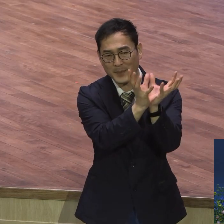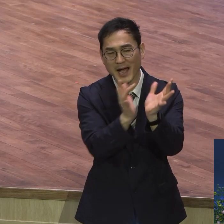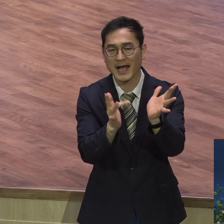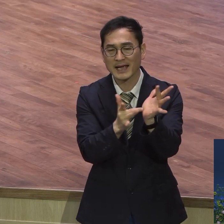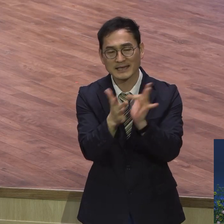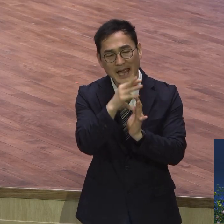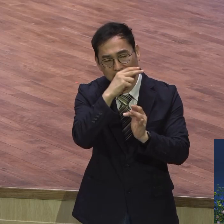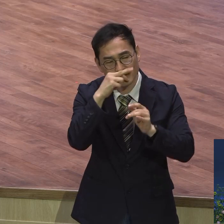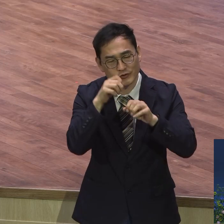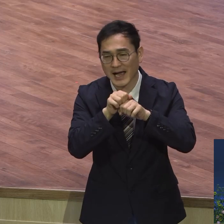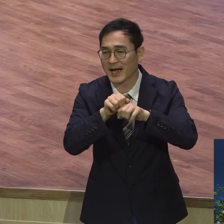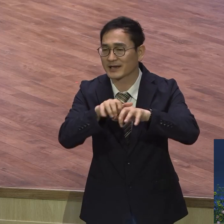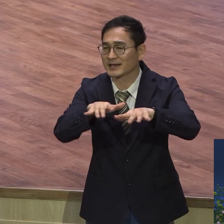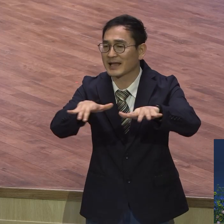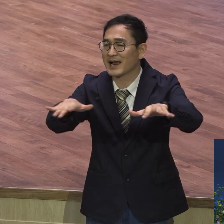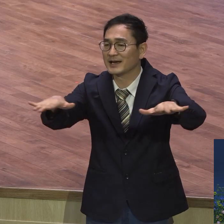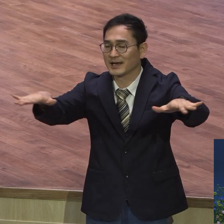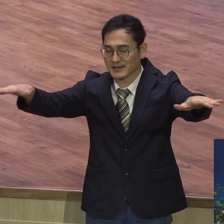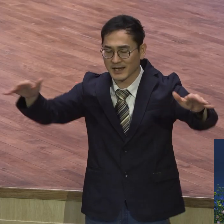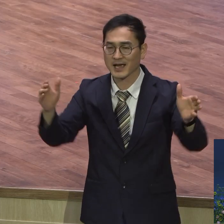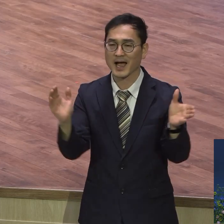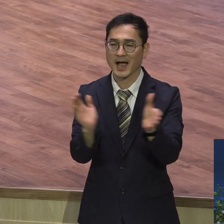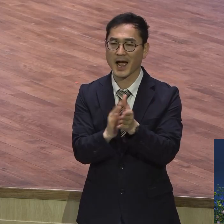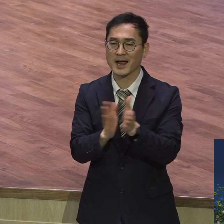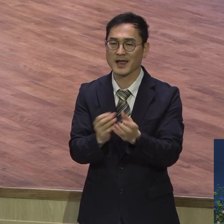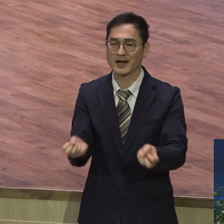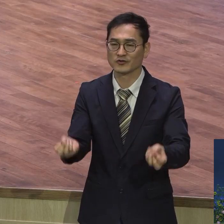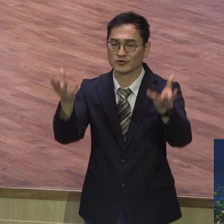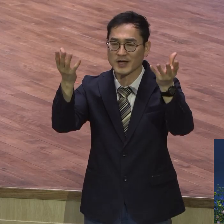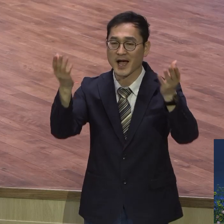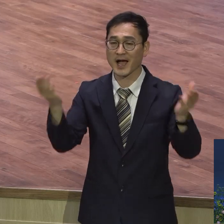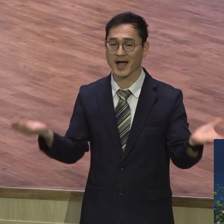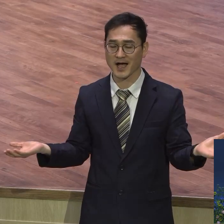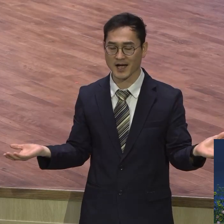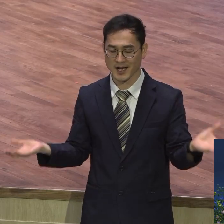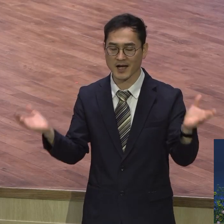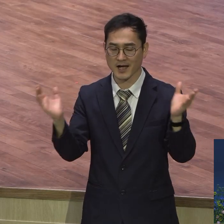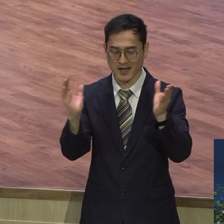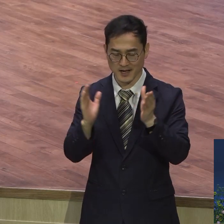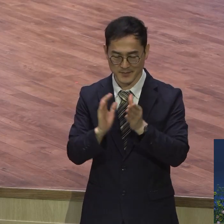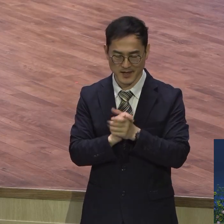백합과 예수 양기 달리니 할렐루야